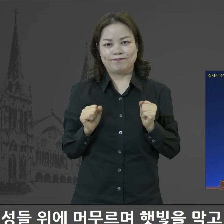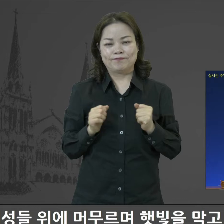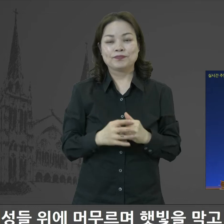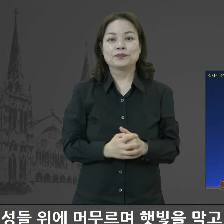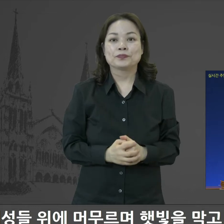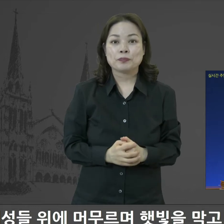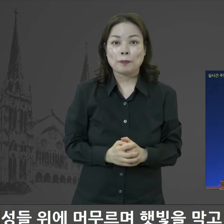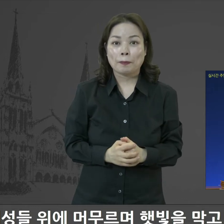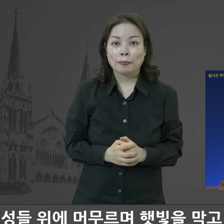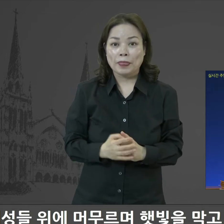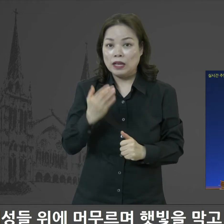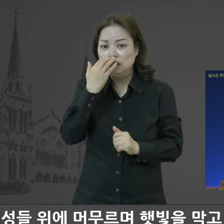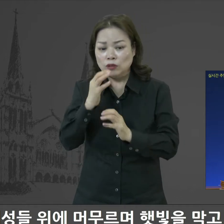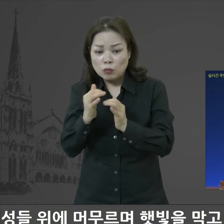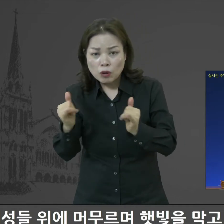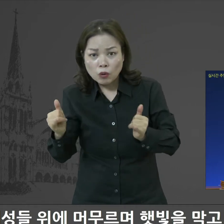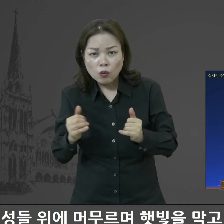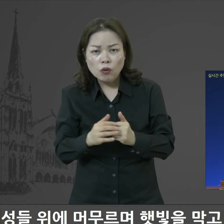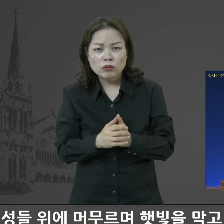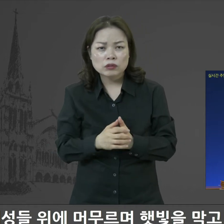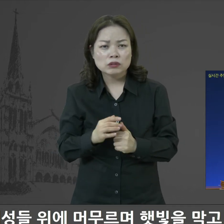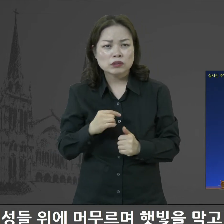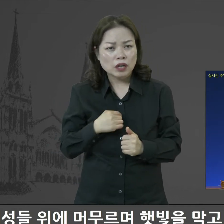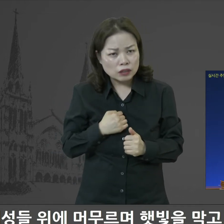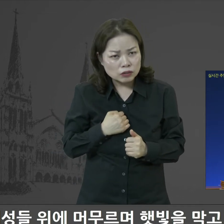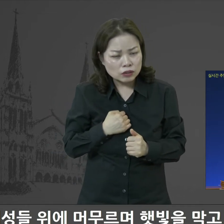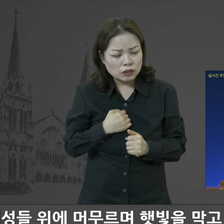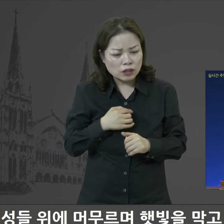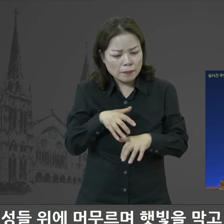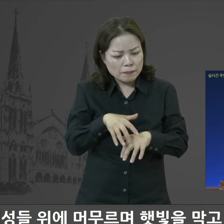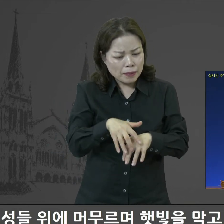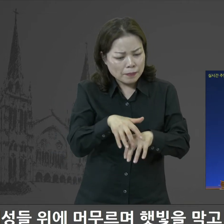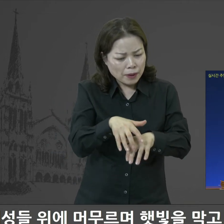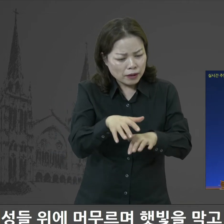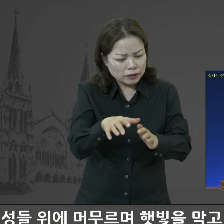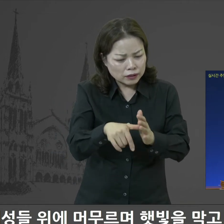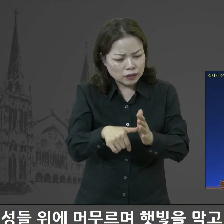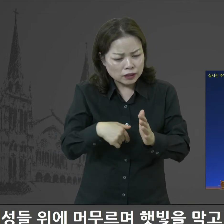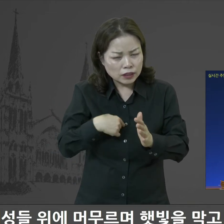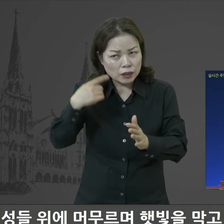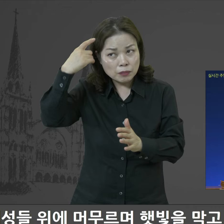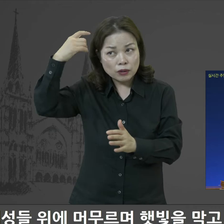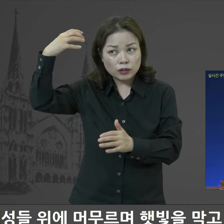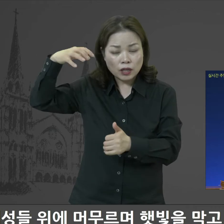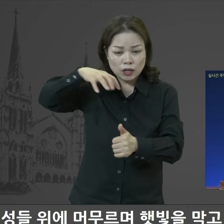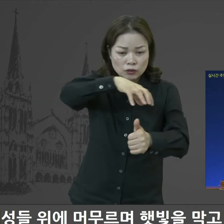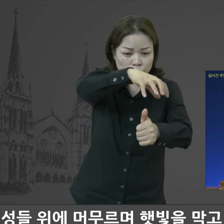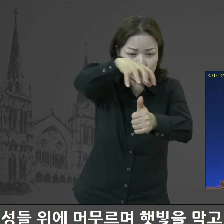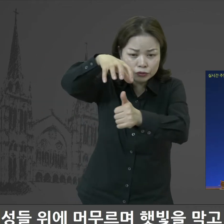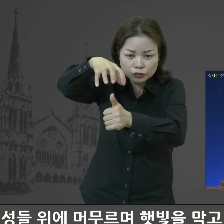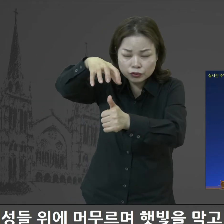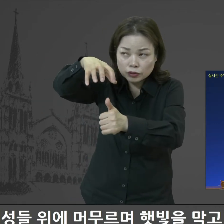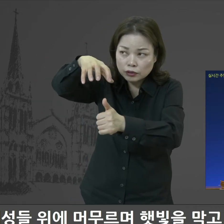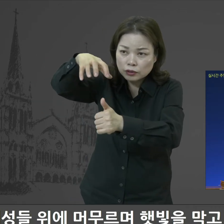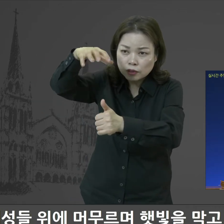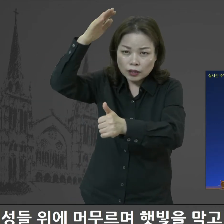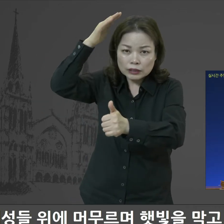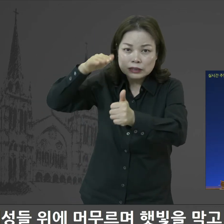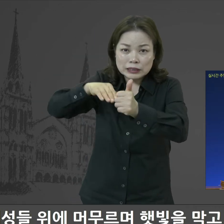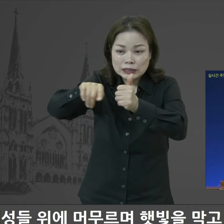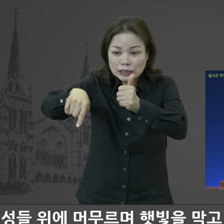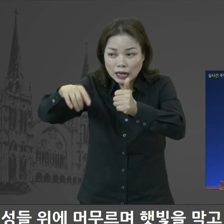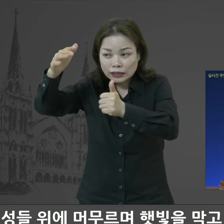있었습니다. 즉 이스라엘 백성들은 자기들이 이렇게 행군할 때 자기들 머리 위에 있는 하나님의 그 그늘을